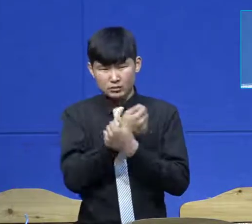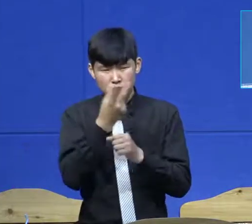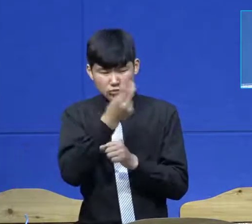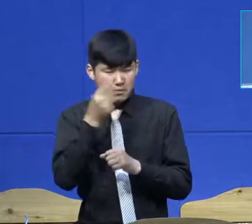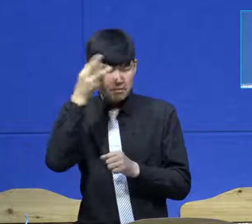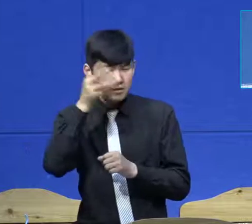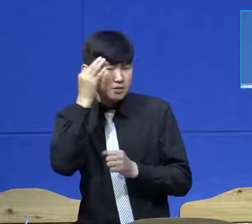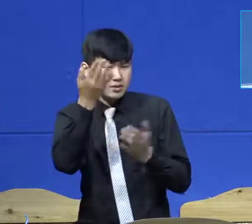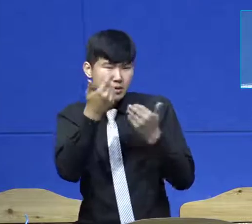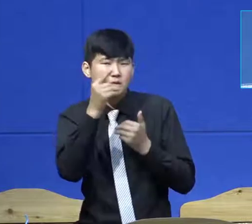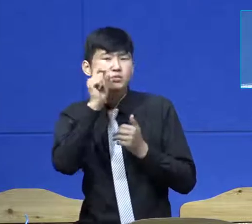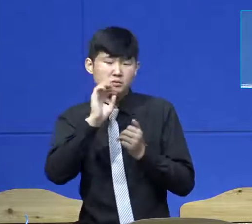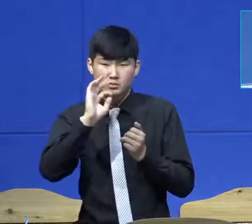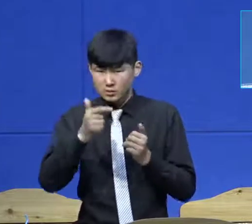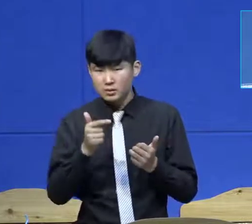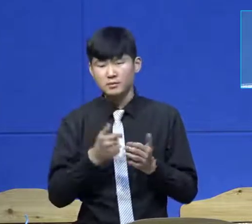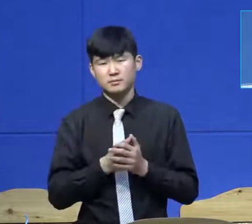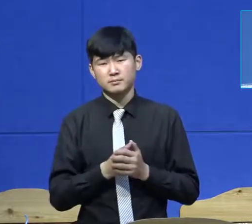мэдлэгт ирээсэй гэж хүсдэгэ.